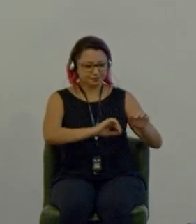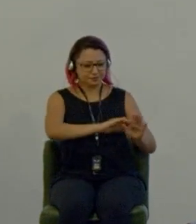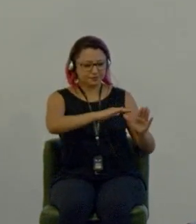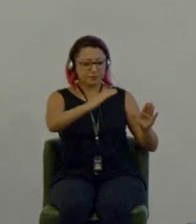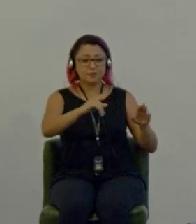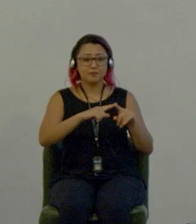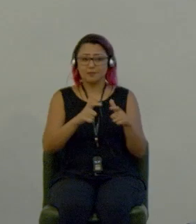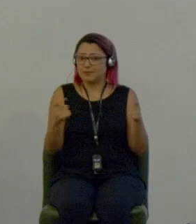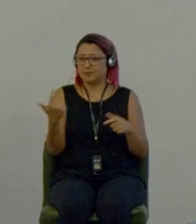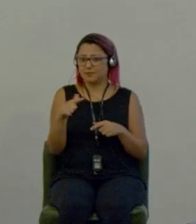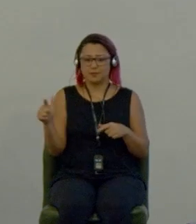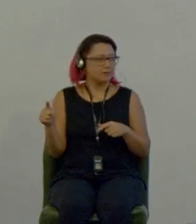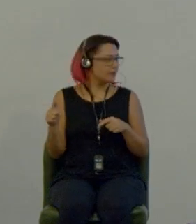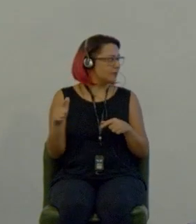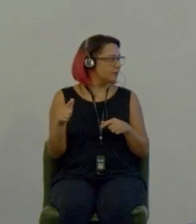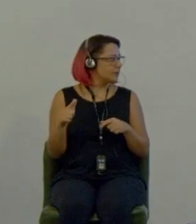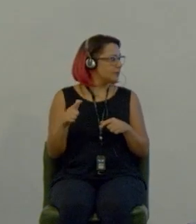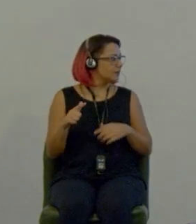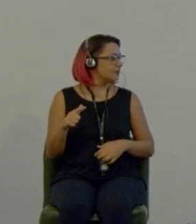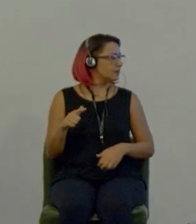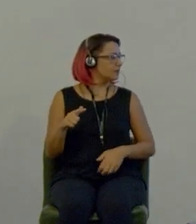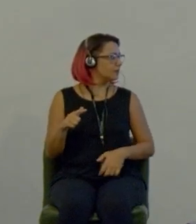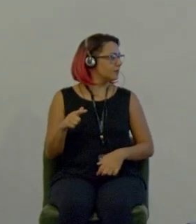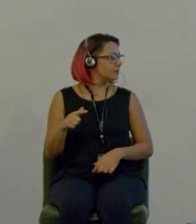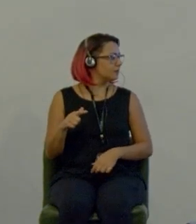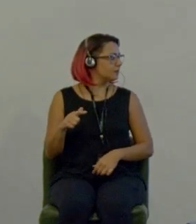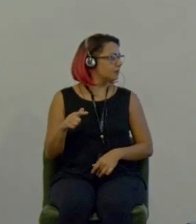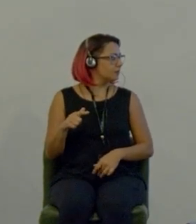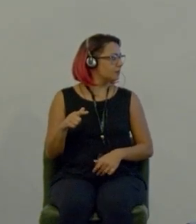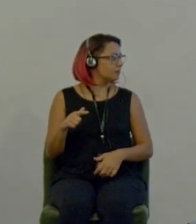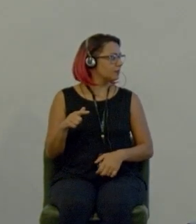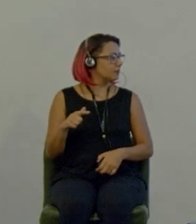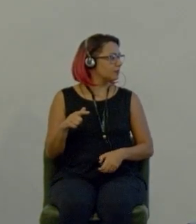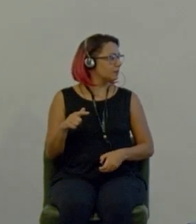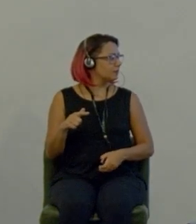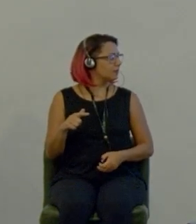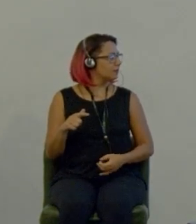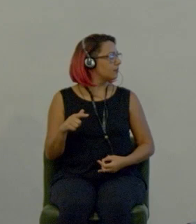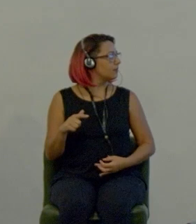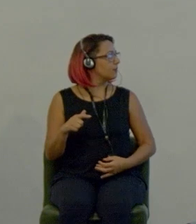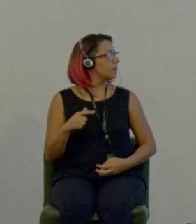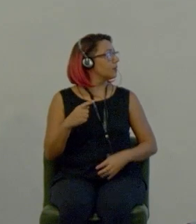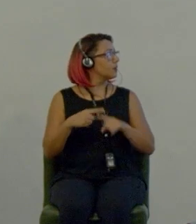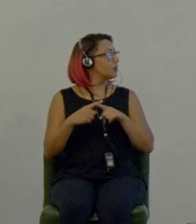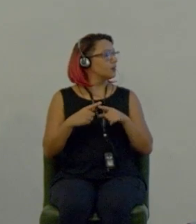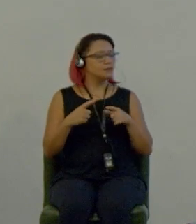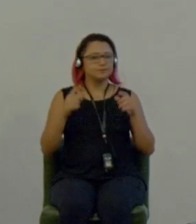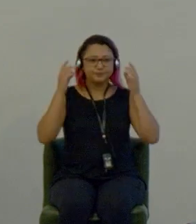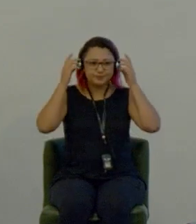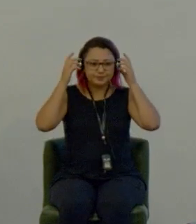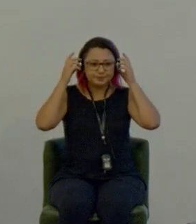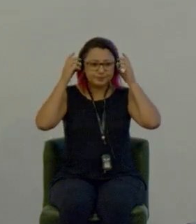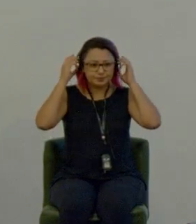nenhuma feição com uma visibilidade. Mais ou menos como o Frederico falou, essa história ela é contada a partir do que está enterrado no solo, e não tanto sobre o que